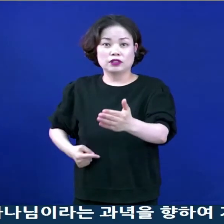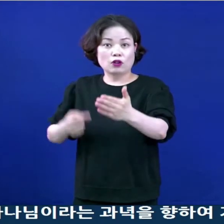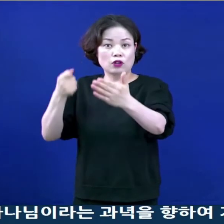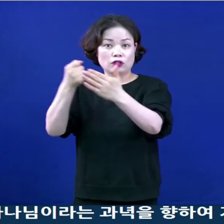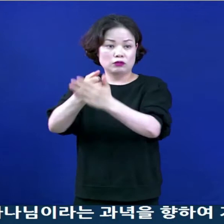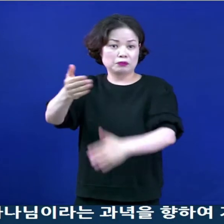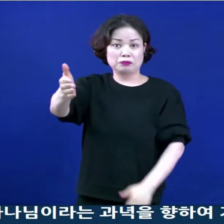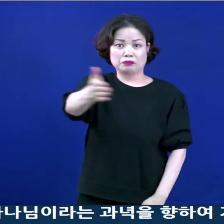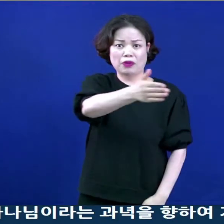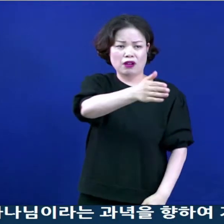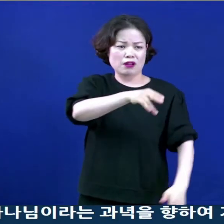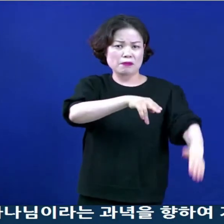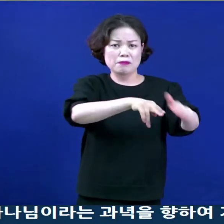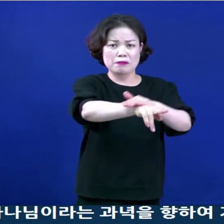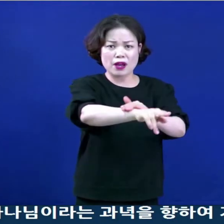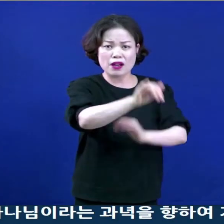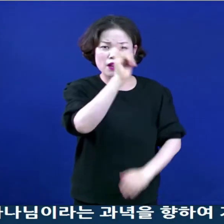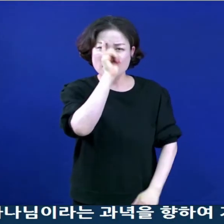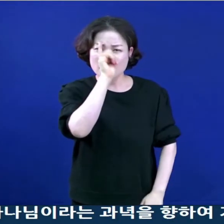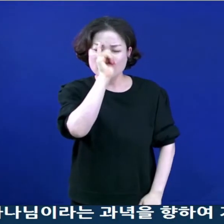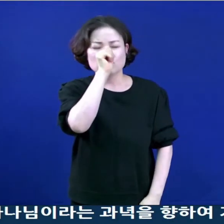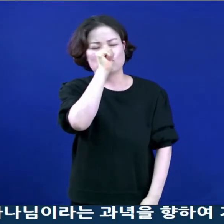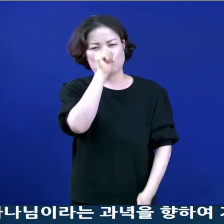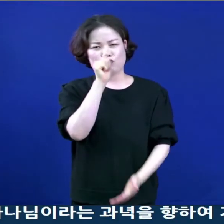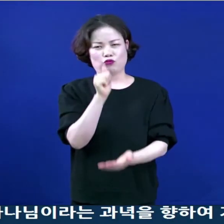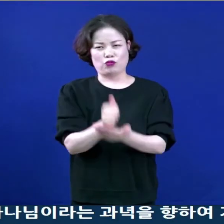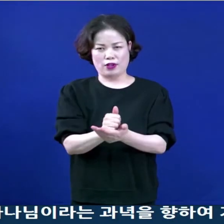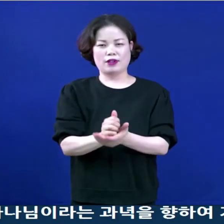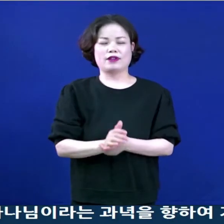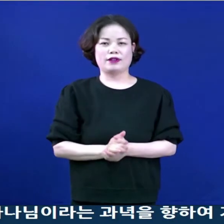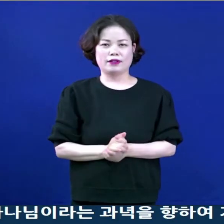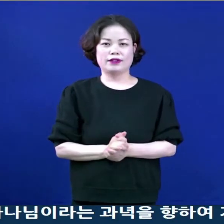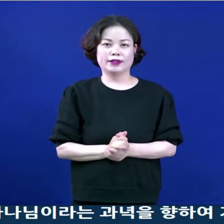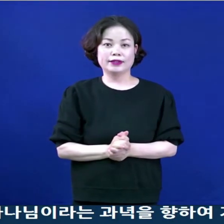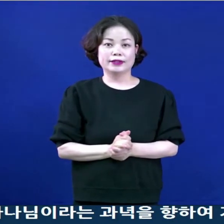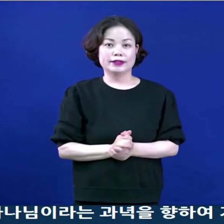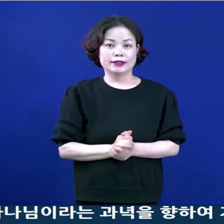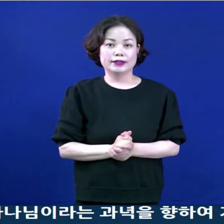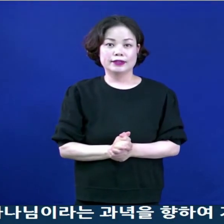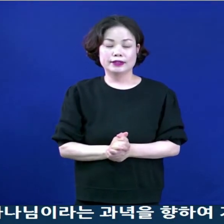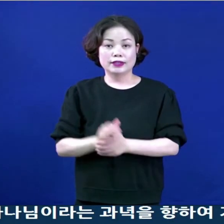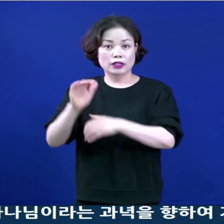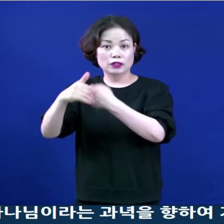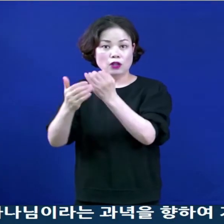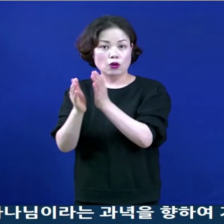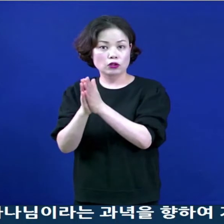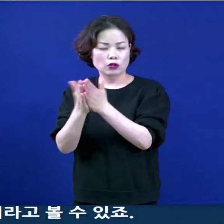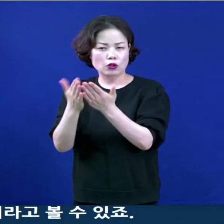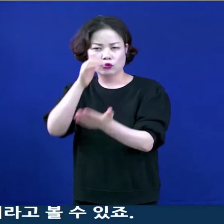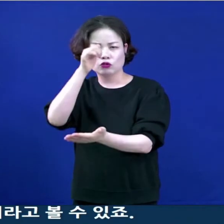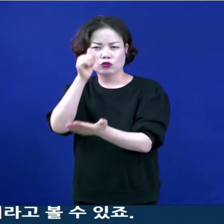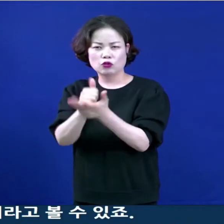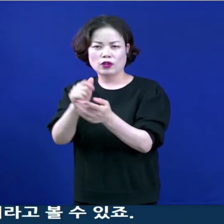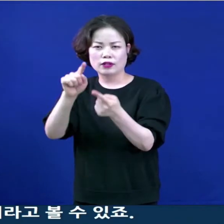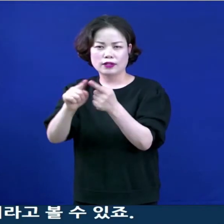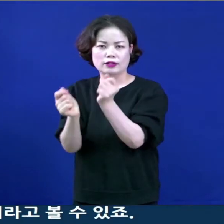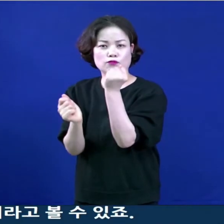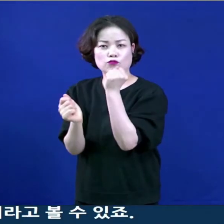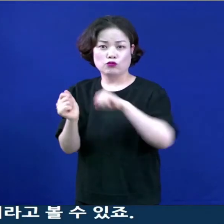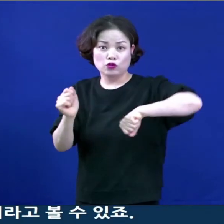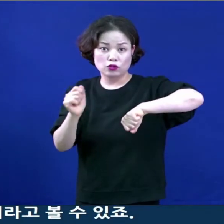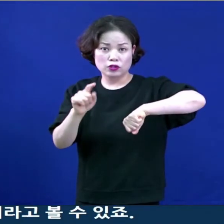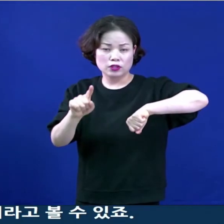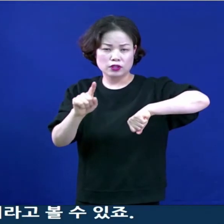것으로부터 벗어났다, 죄라고 볼 수 있겠습니다. 그래서 성경적인 죄는 불순종인데,